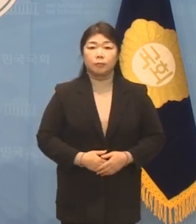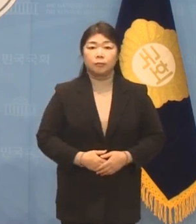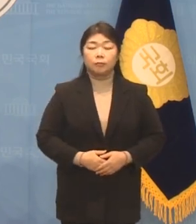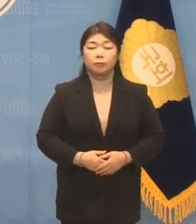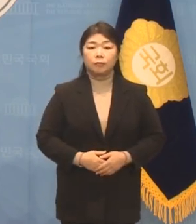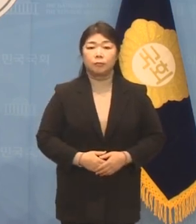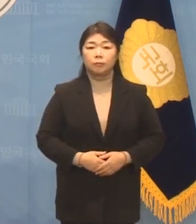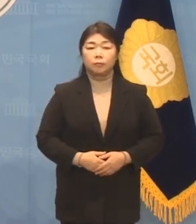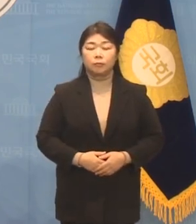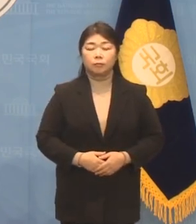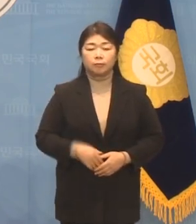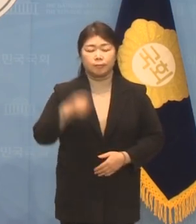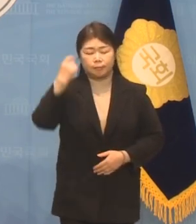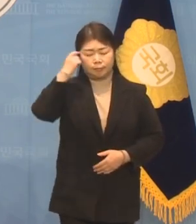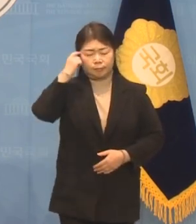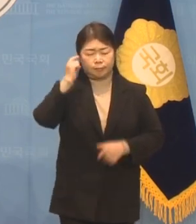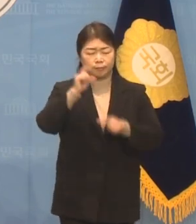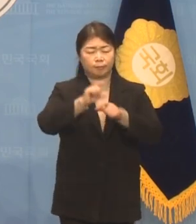깊이 고민했습니다.